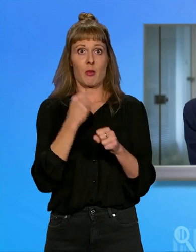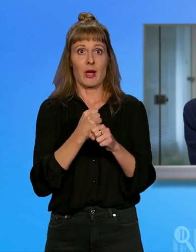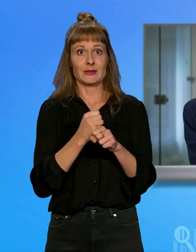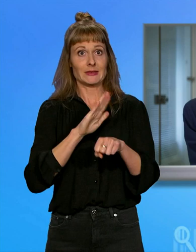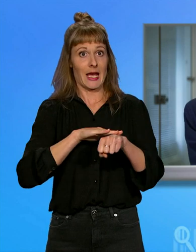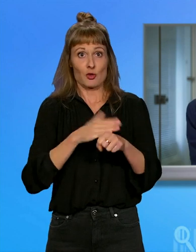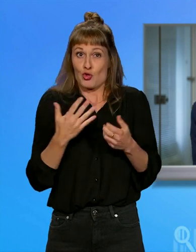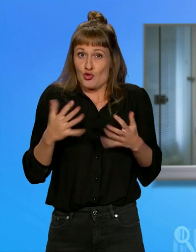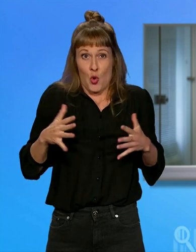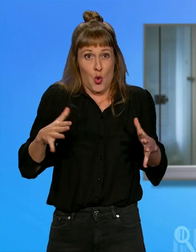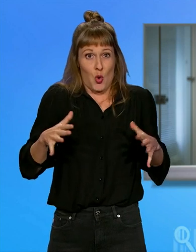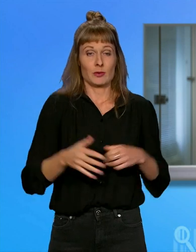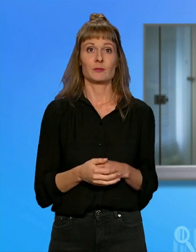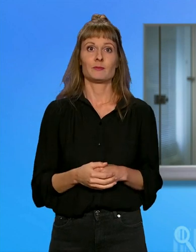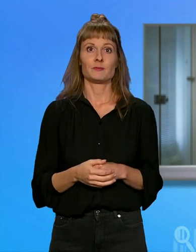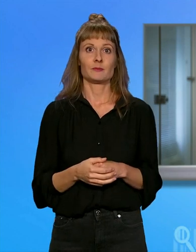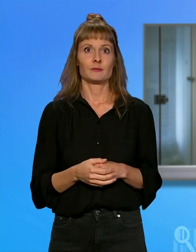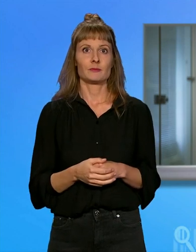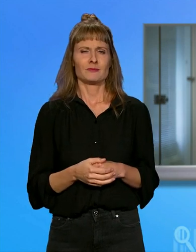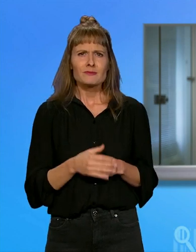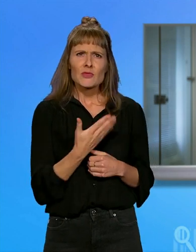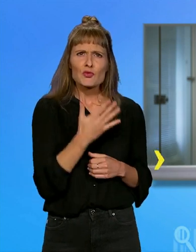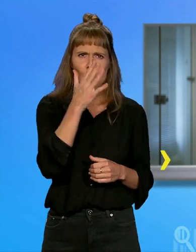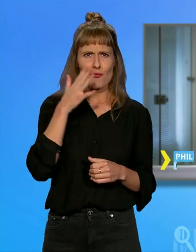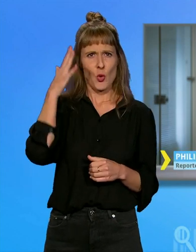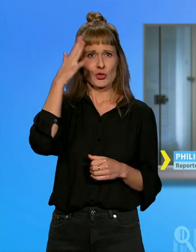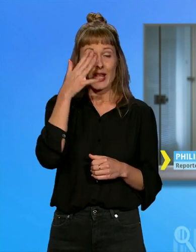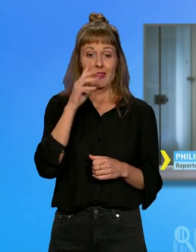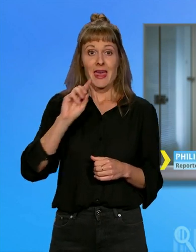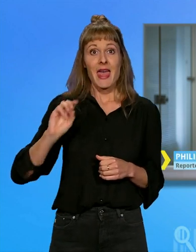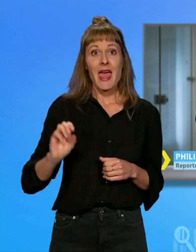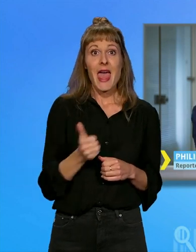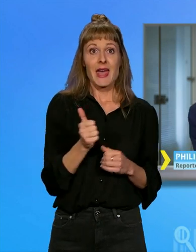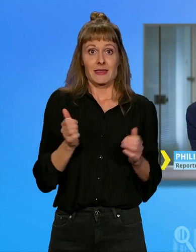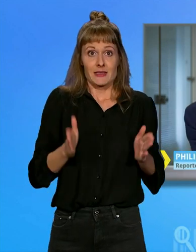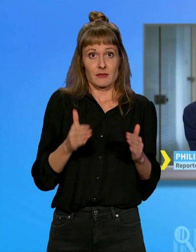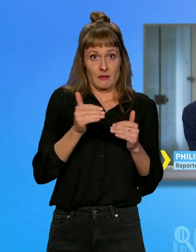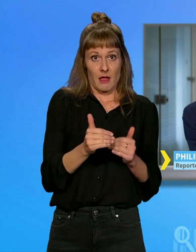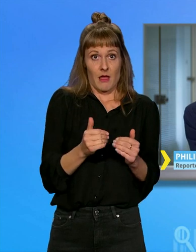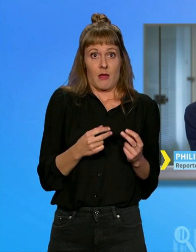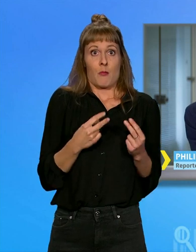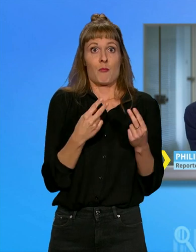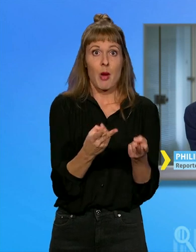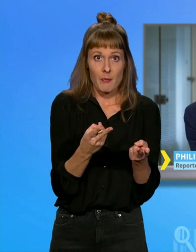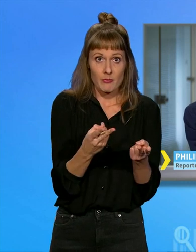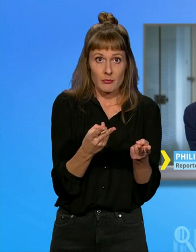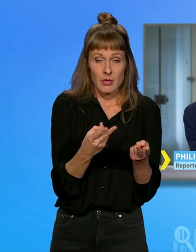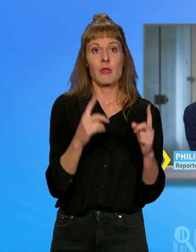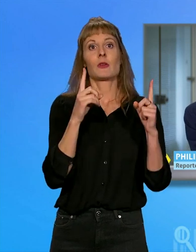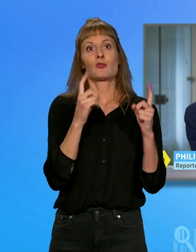Wohlverstanden, das ist eigentlich nur ab dem Zeitpunkt des ersten Päckchen, das er verteilt. Also die Bütz im Depot zu